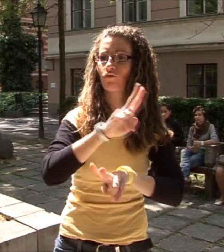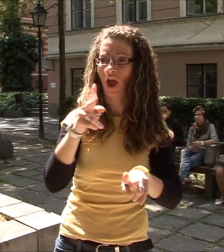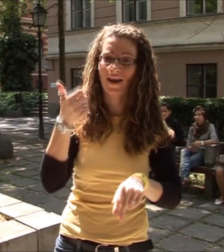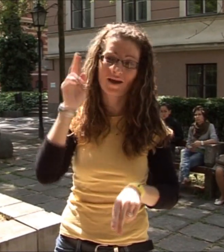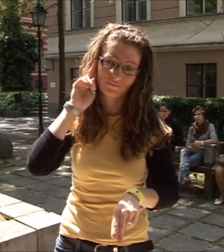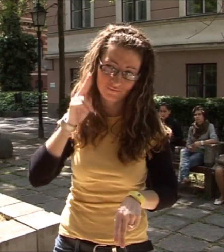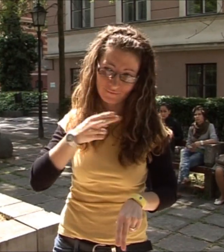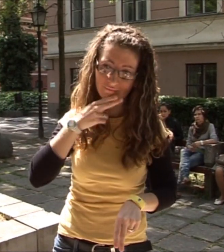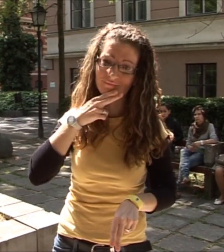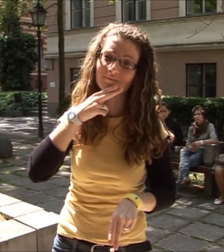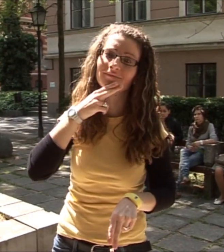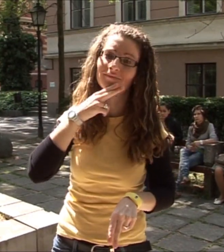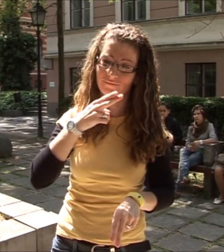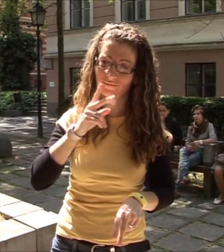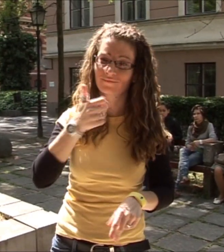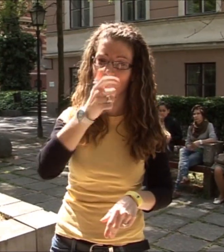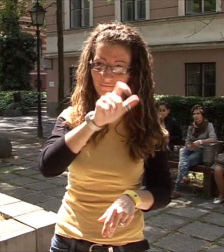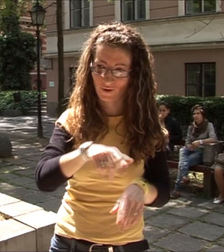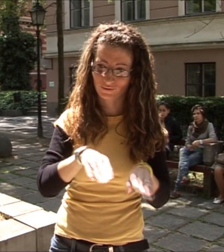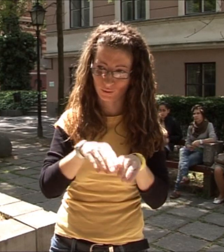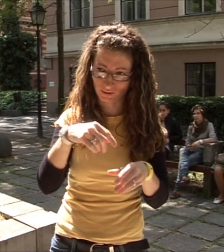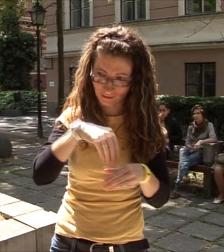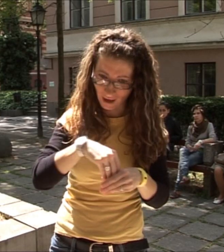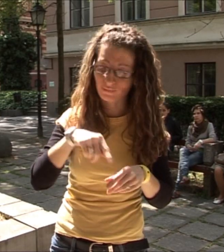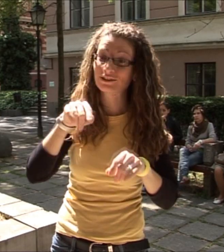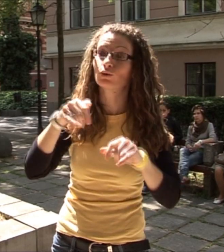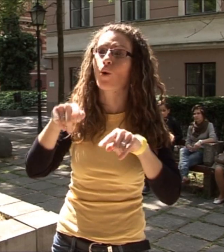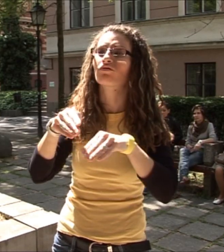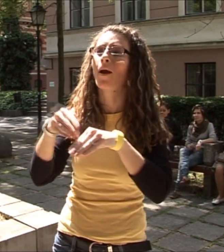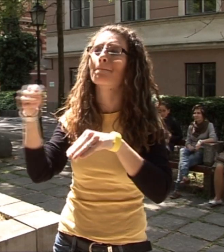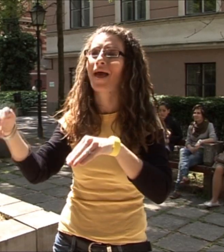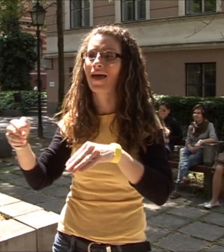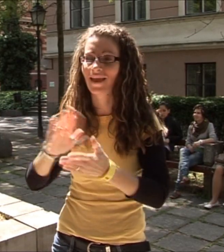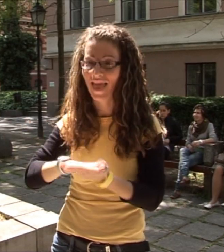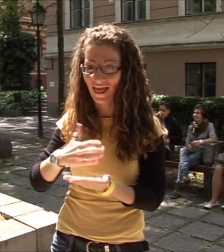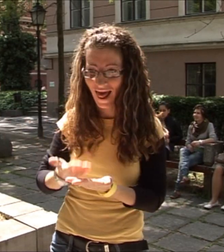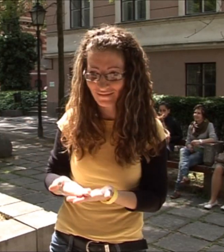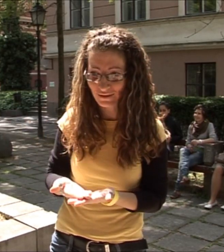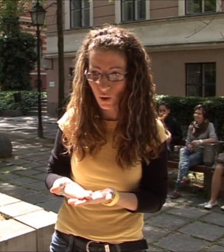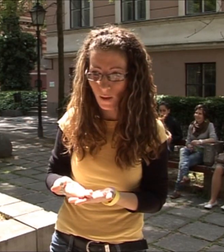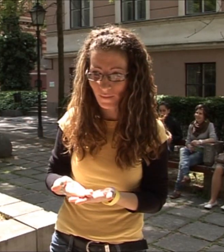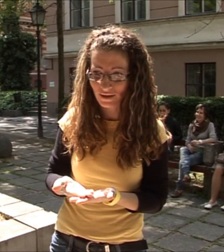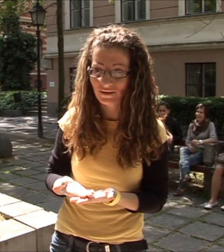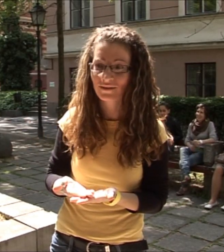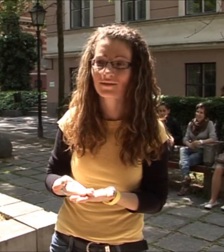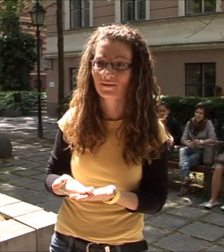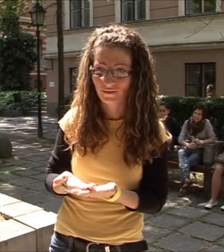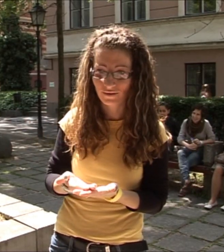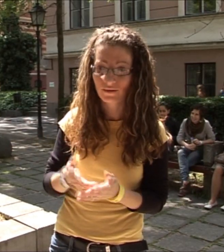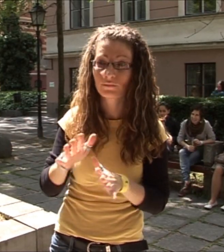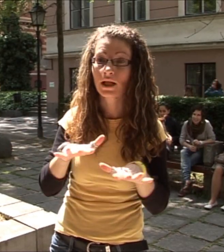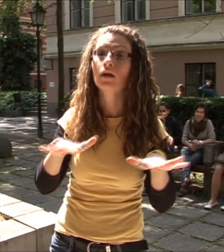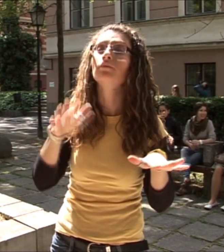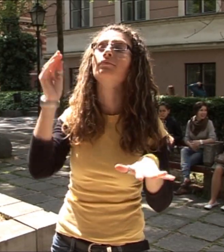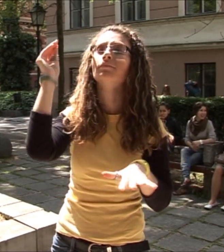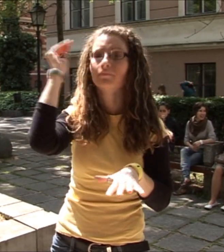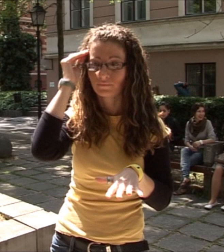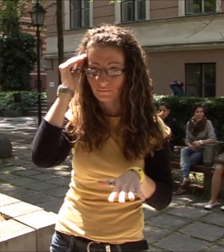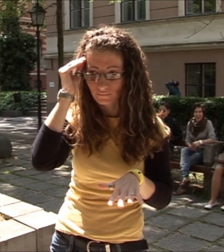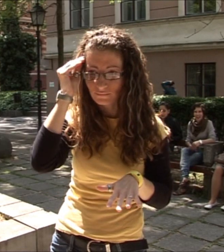hogy megemlítette mindenkinek et itátuk és mellette van a jelnyelvi tolmás mindenki